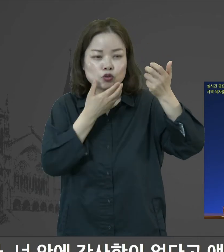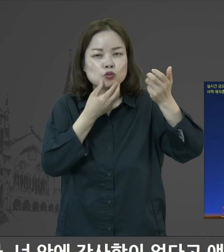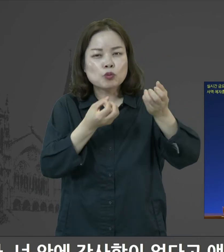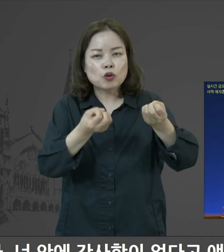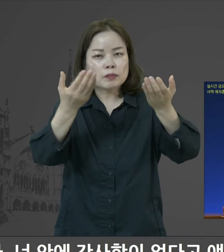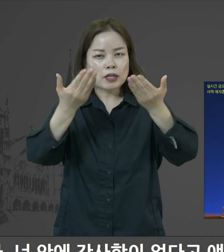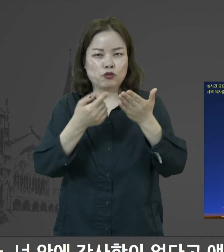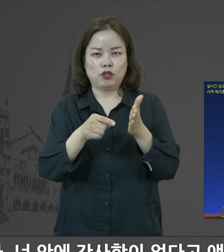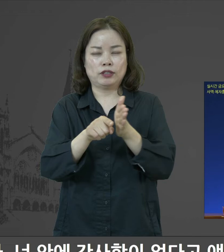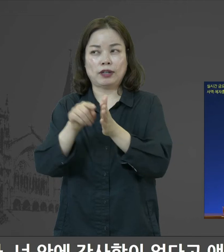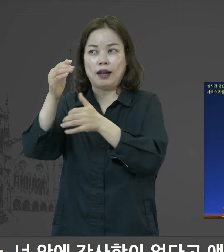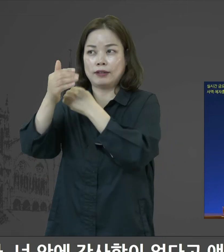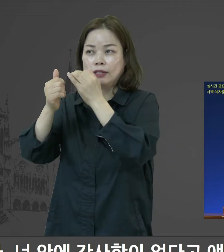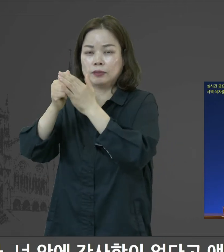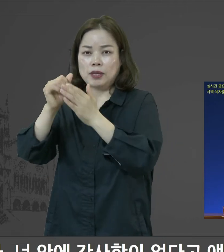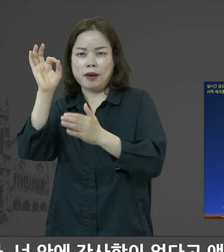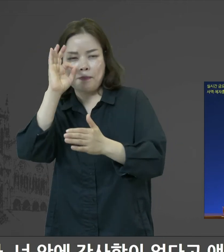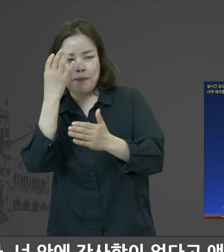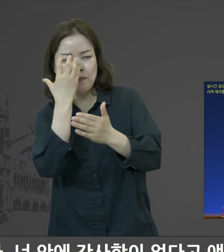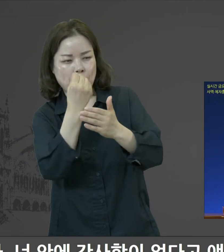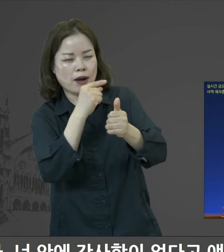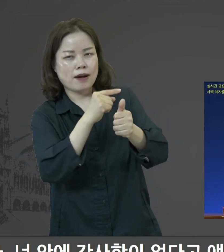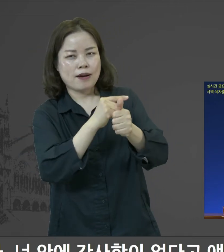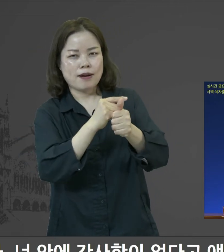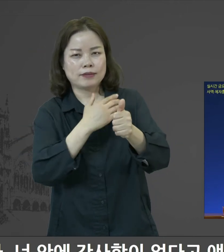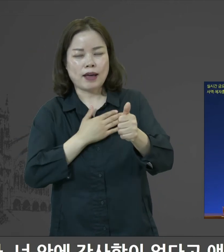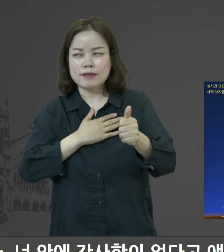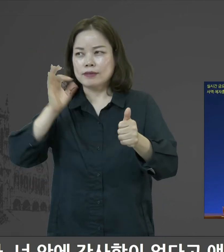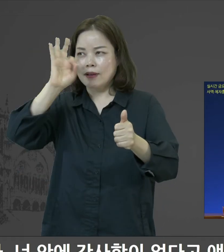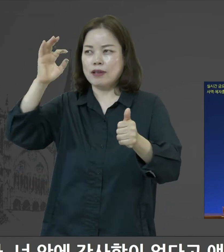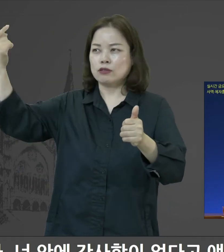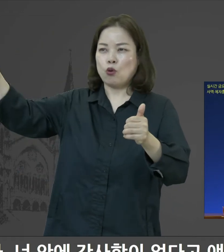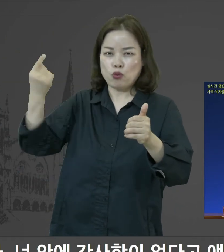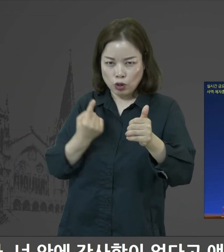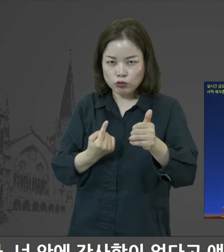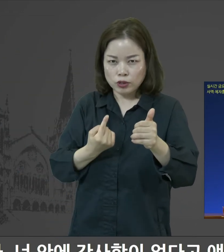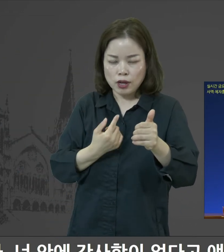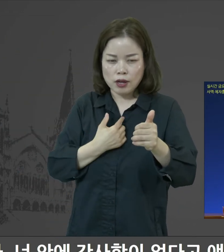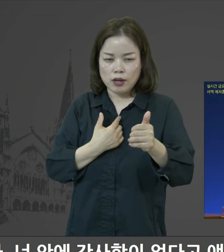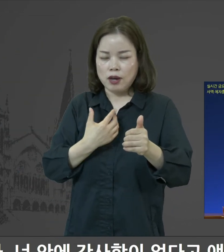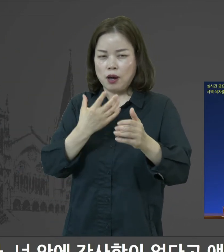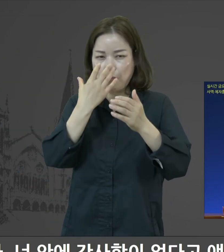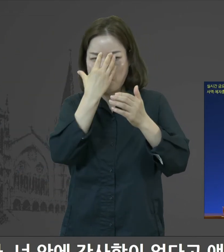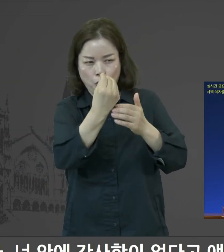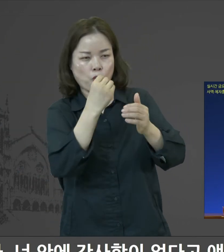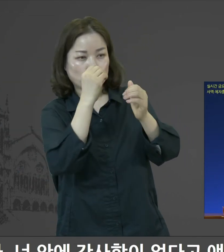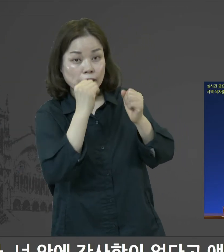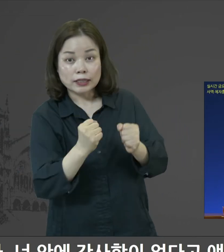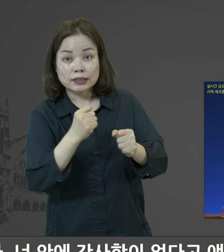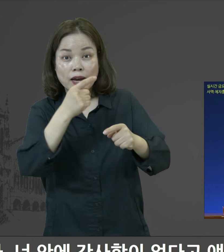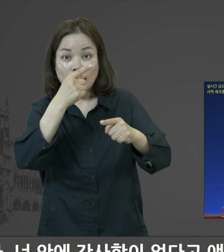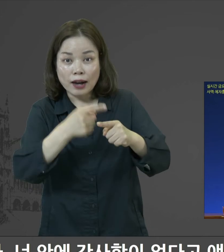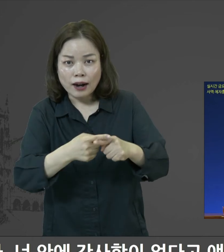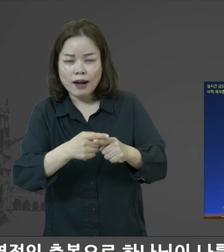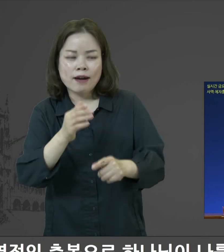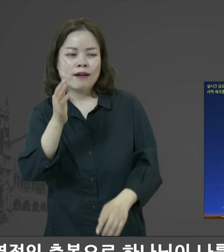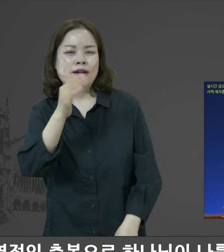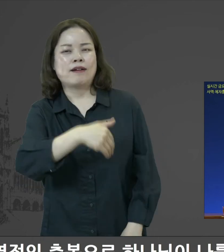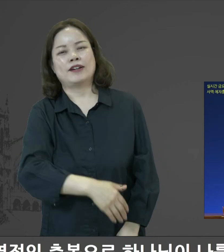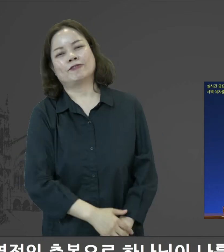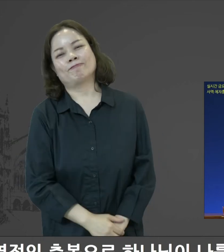축복으로, 하나님이 나를 찾으셨구나, 예수님이 나를 찾으셨구나, 예수님이 나를 쭉 보고 계셨구나, 쭉 보고 계시다가